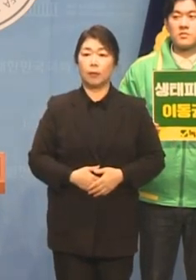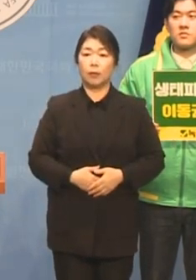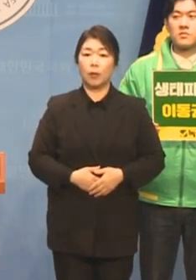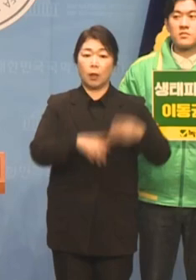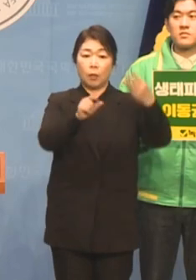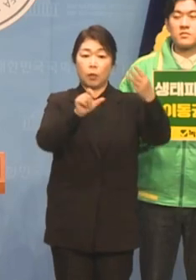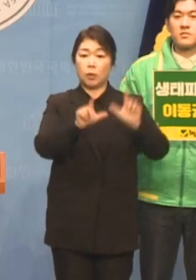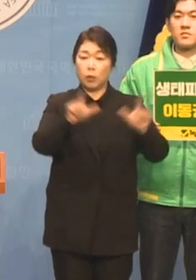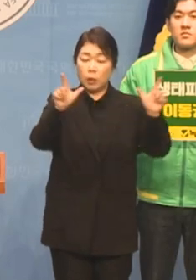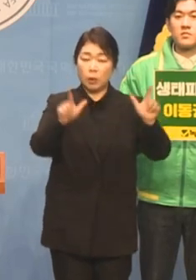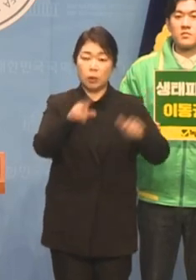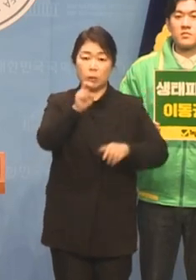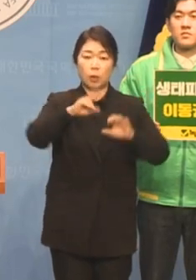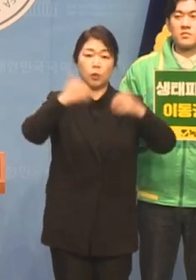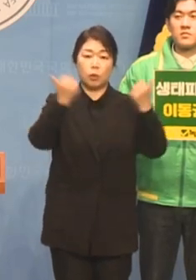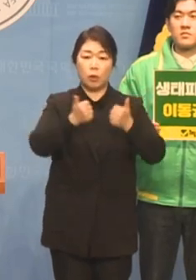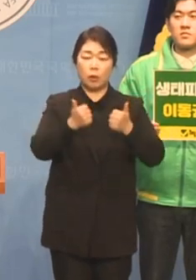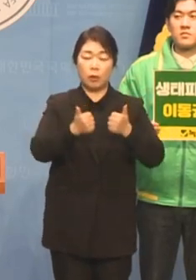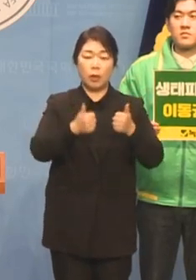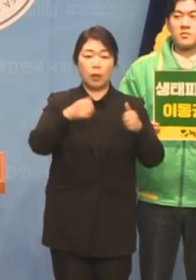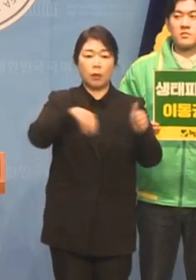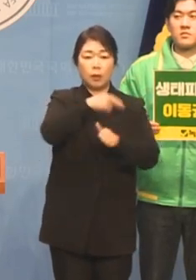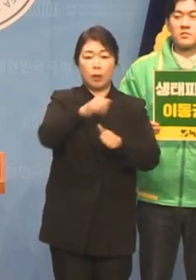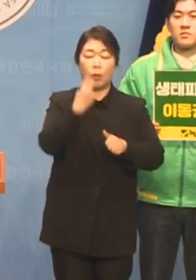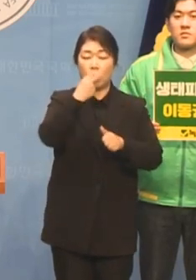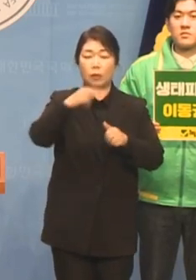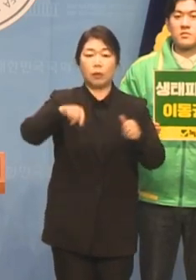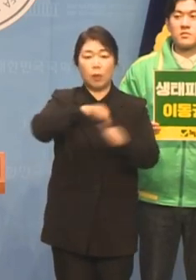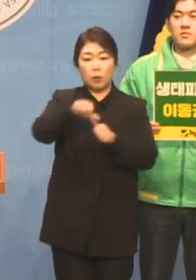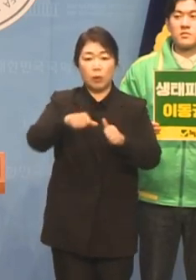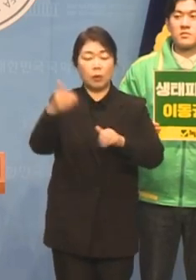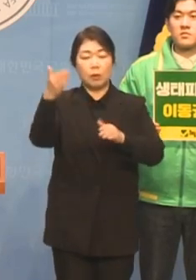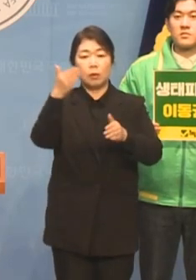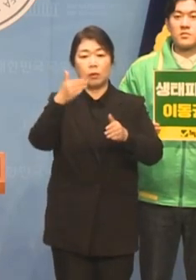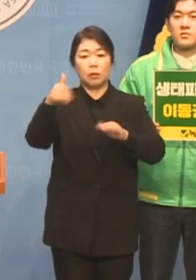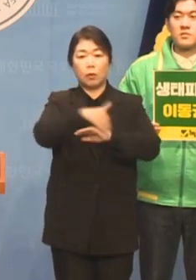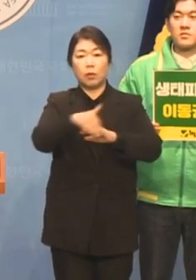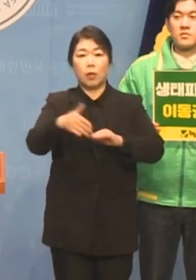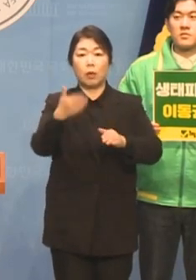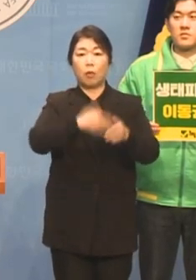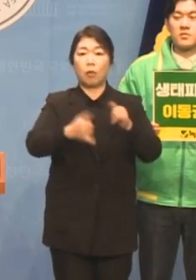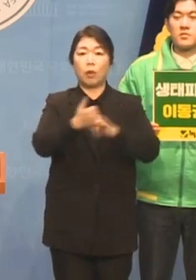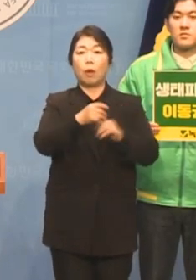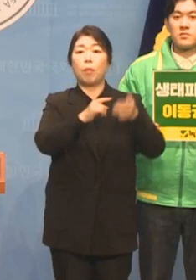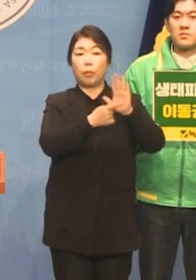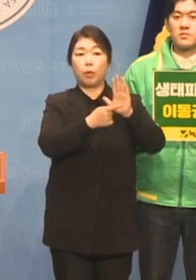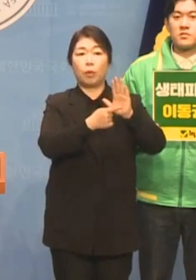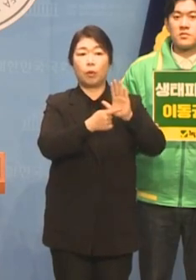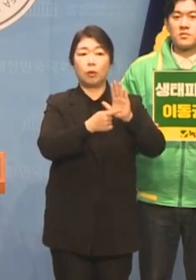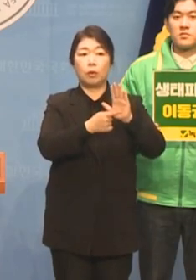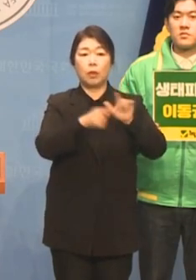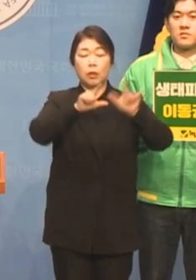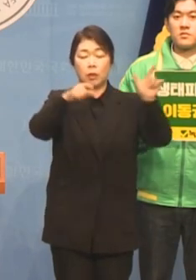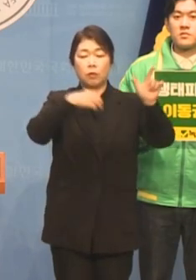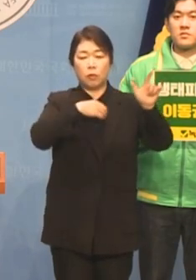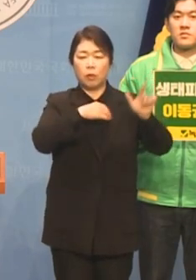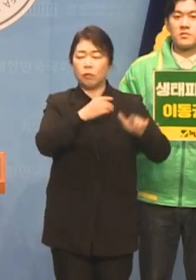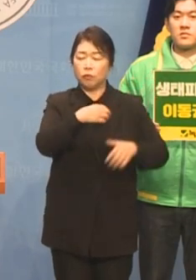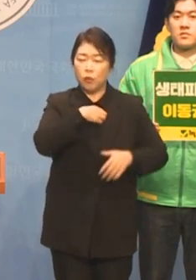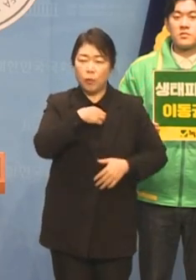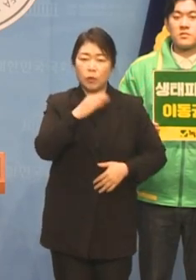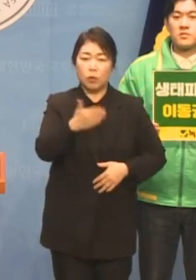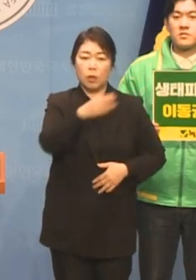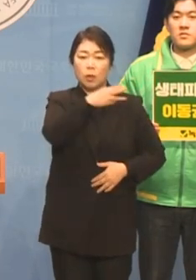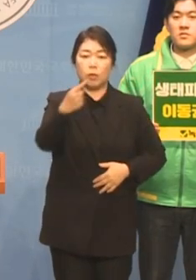15일에는 제 22대 총선 생태환경 정책 공약 발표 기자 회견을 갖고 기후위기 주범이라 불리는 3척 석탄